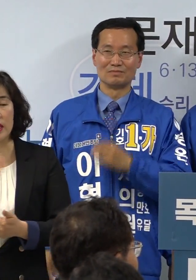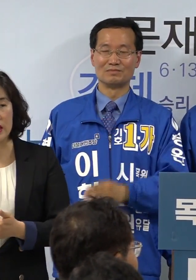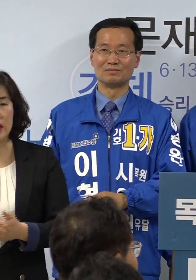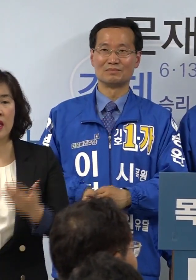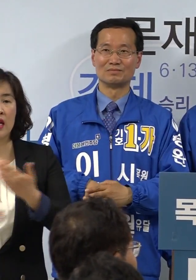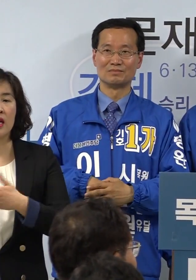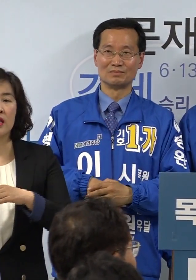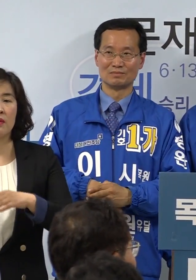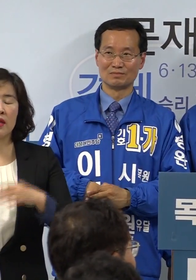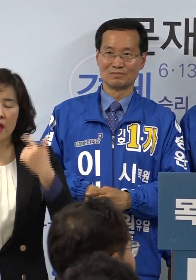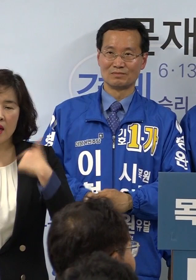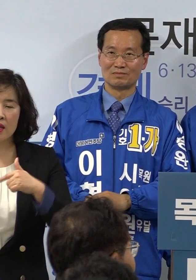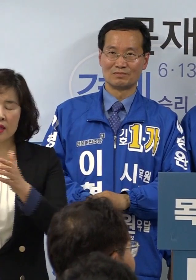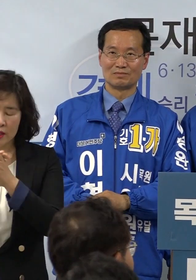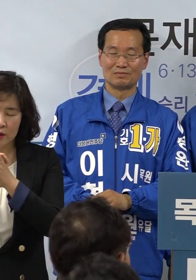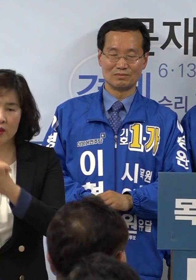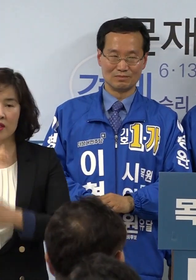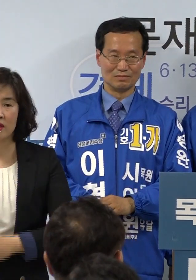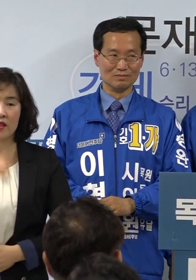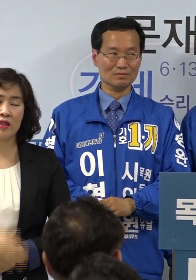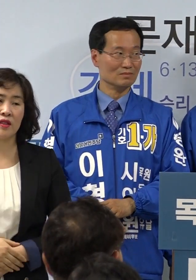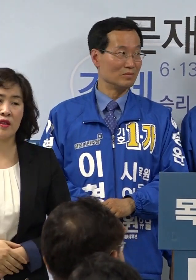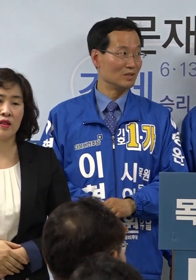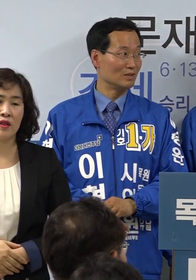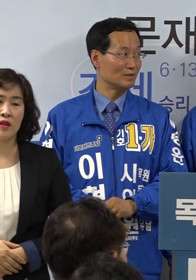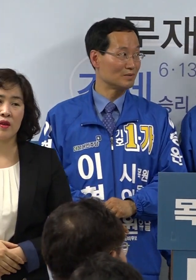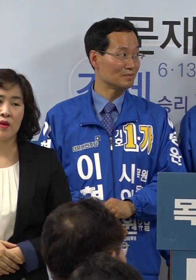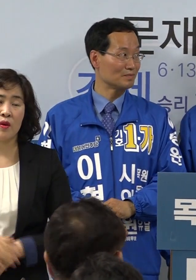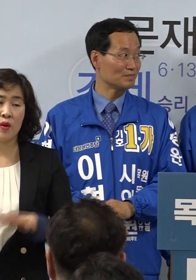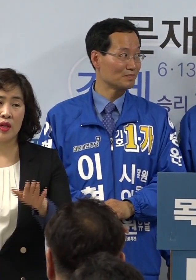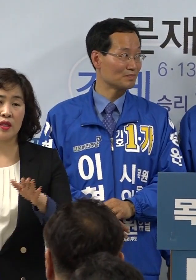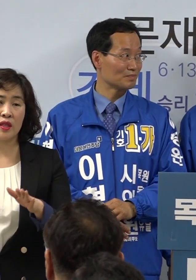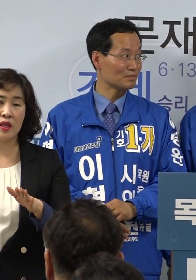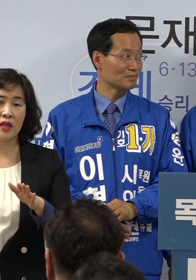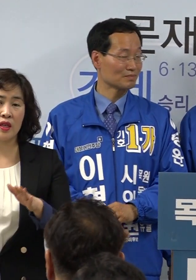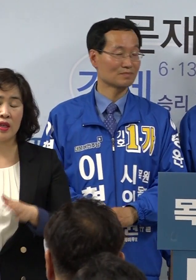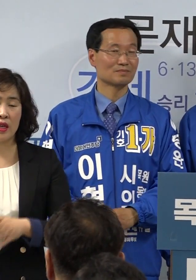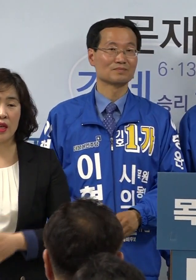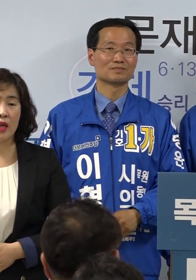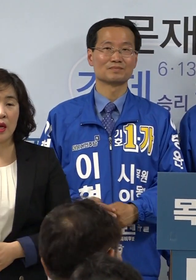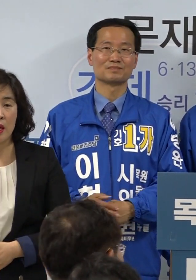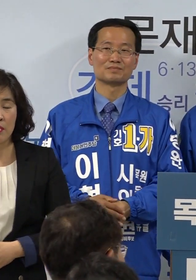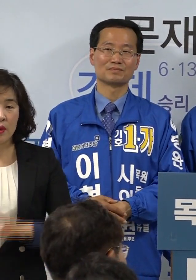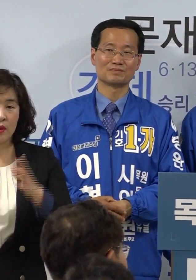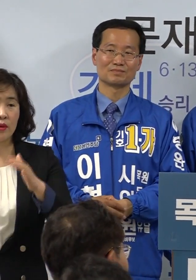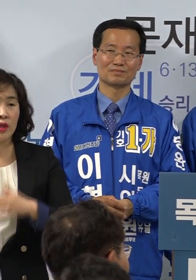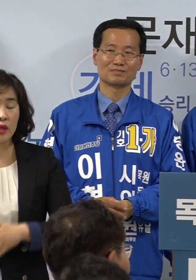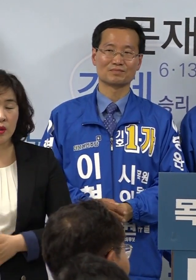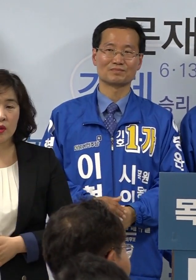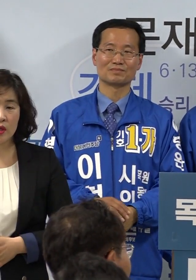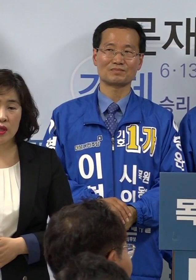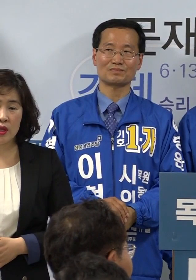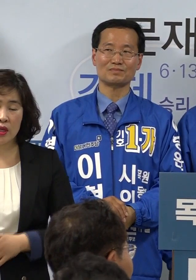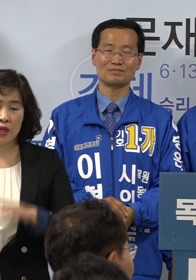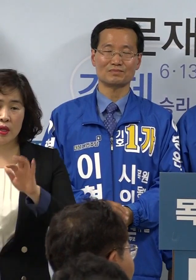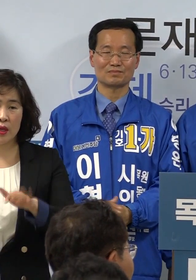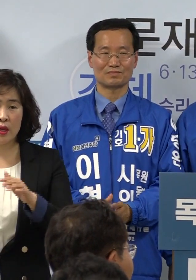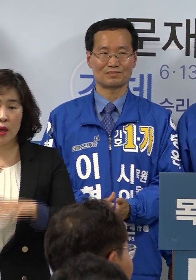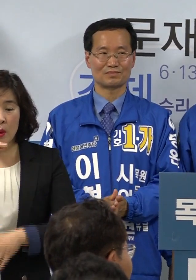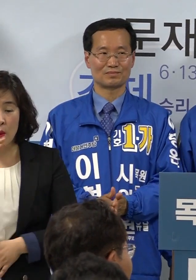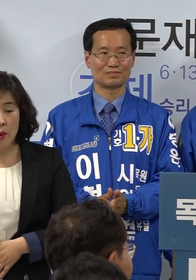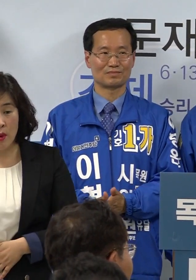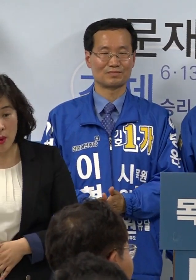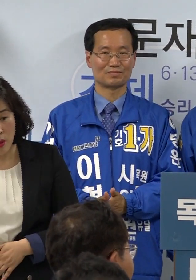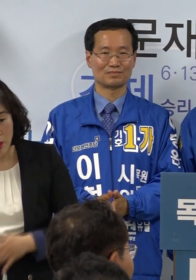아침마다 트럼프 트위터에 들어가서 오늘 아침에 트럼프 대통령이 뭐라 그랬는지 보고 안심을 하고 출근하고 있습니다.